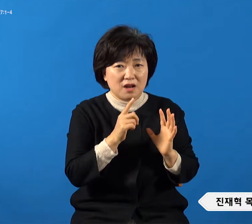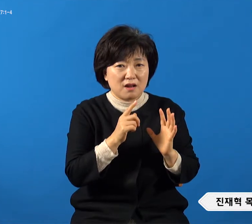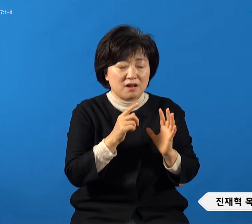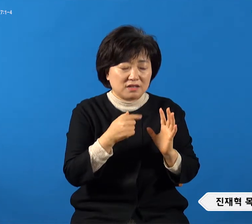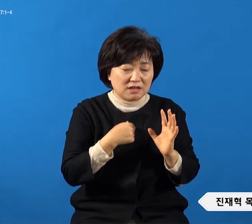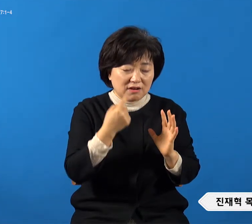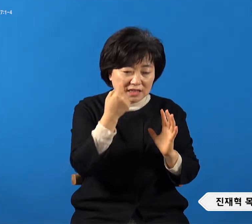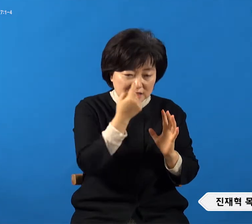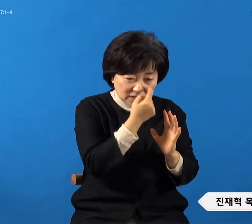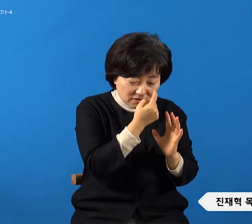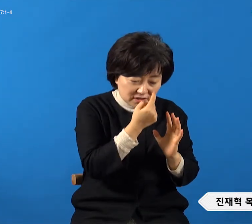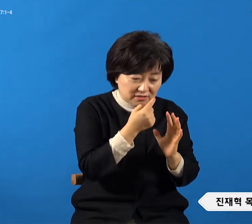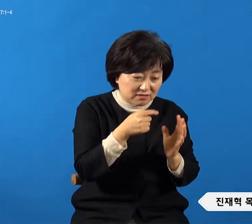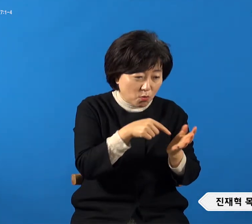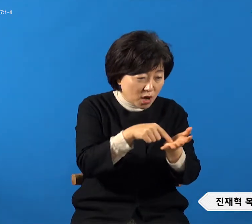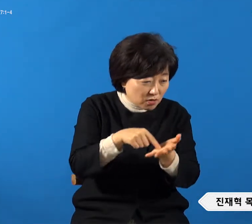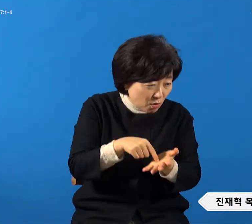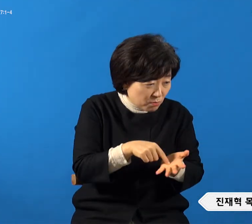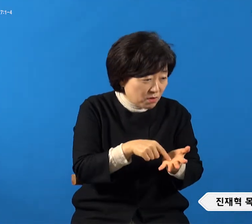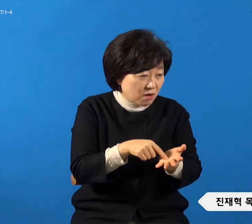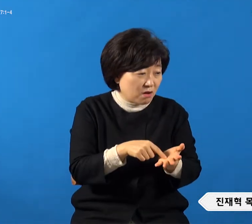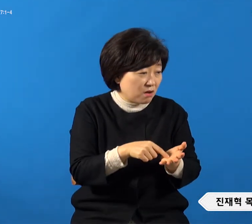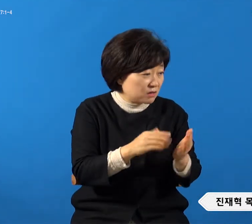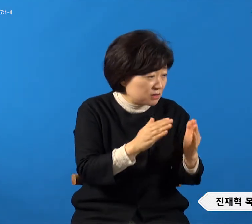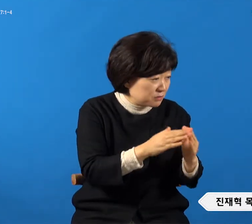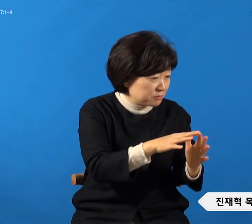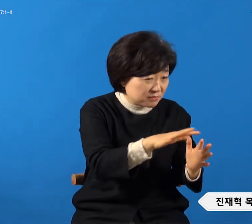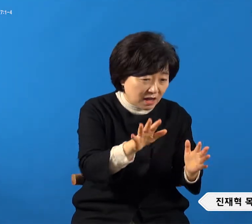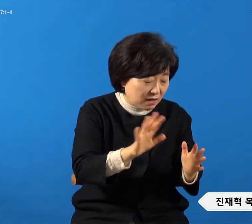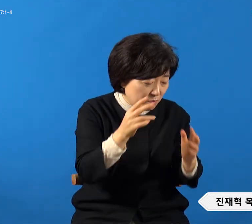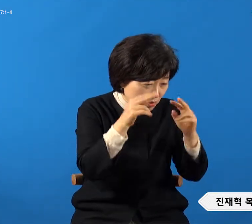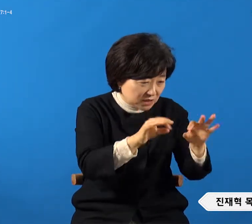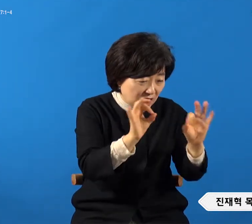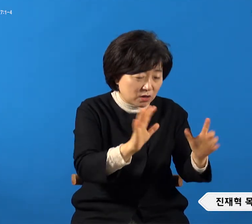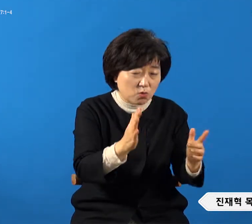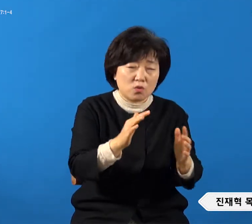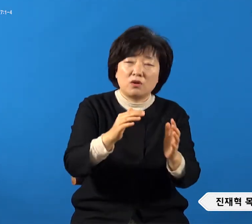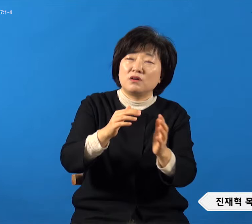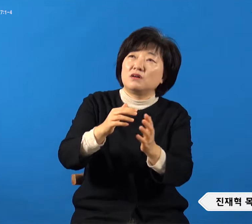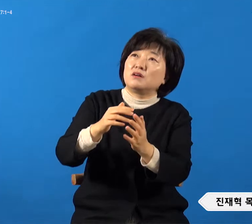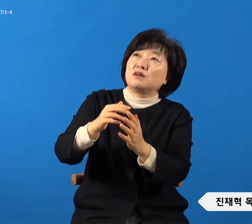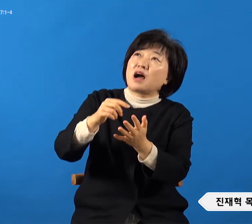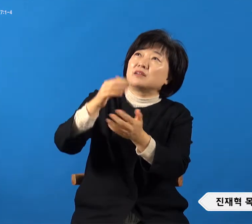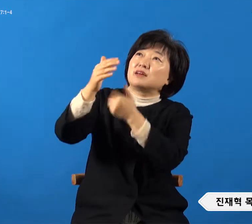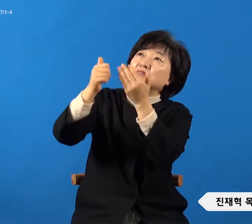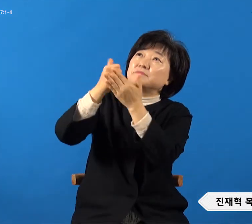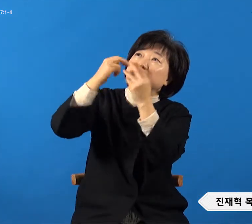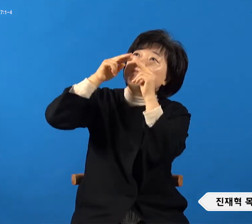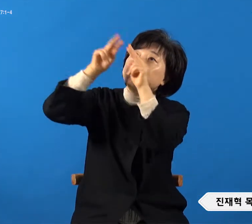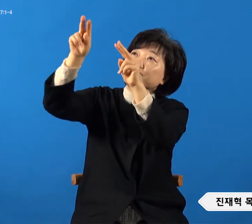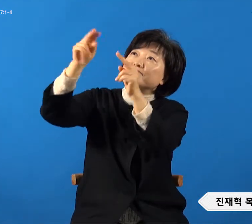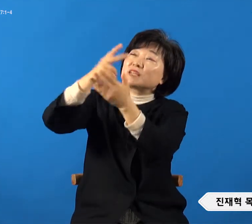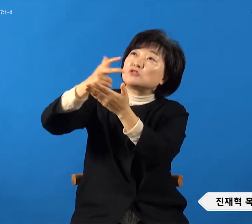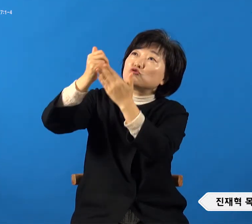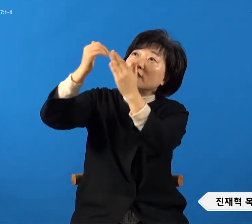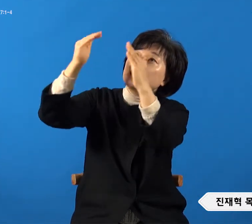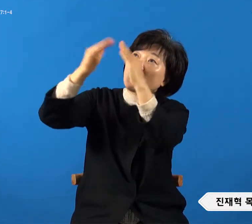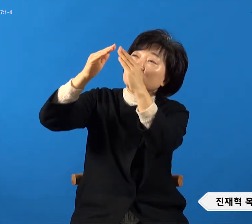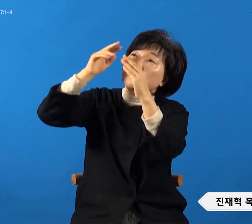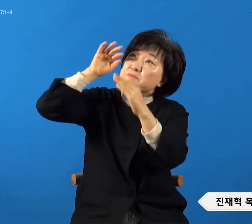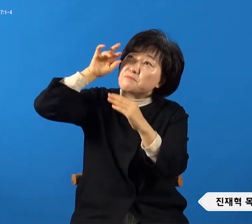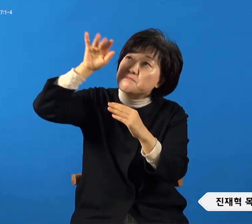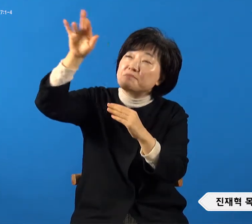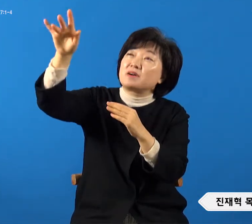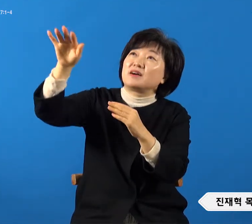그의 시선은 그 외로움 가운데 하나님을 향하고 있습니다. 내가 주의 전을 바라보리라 말씀합니다. 내가 주의